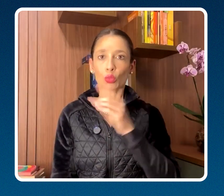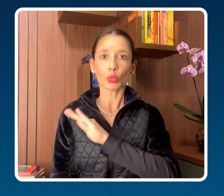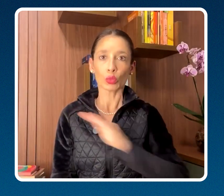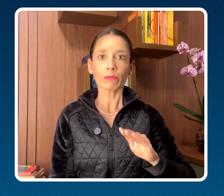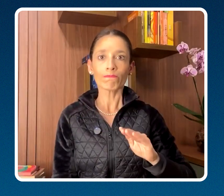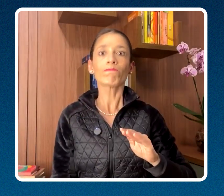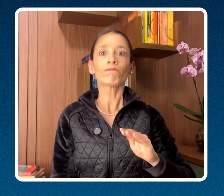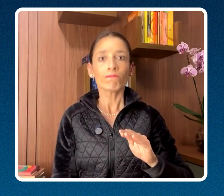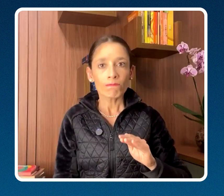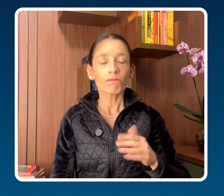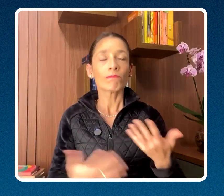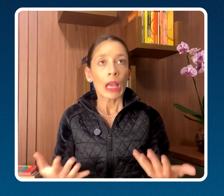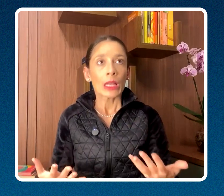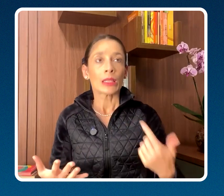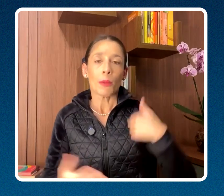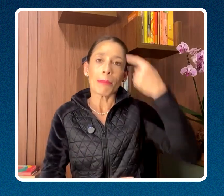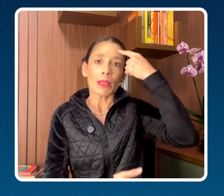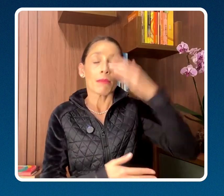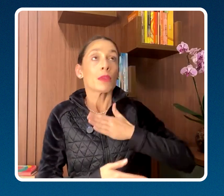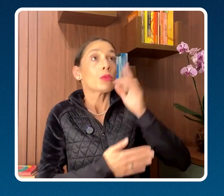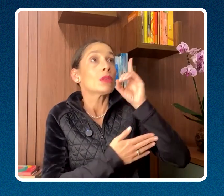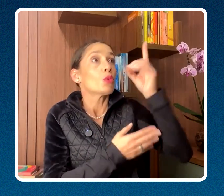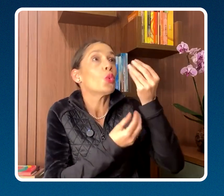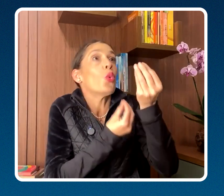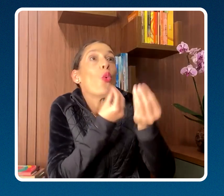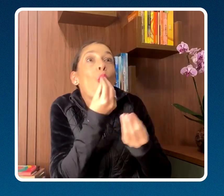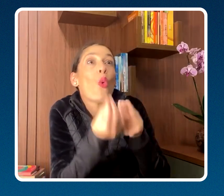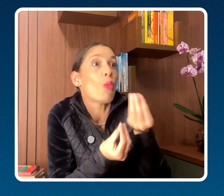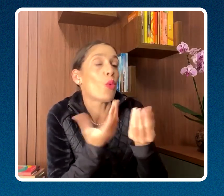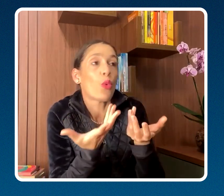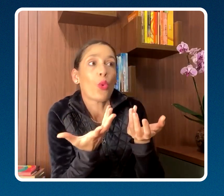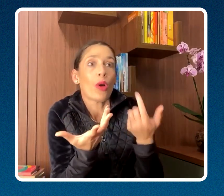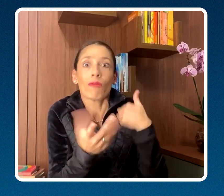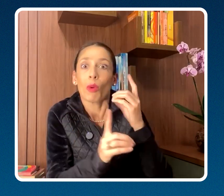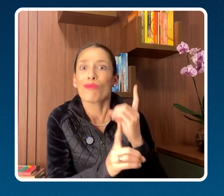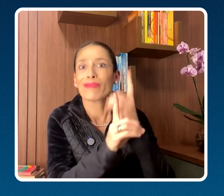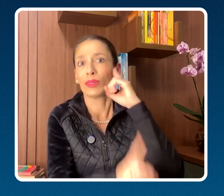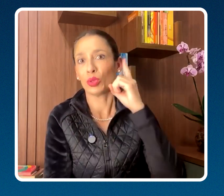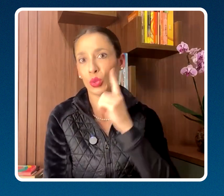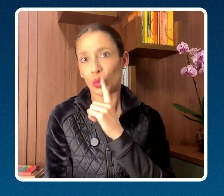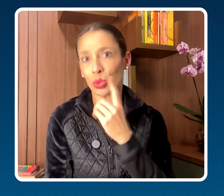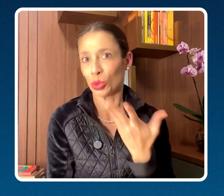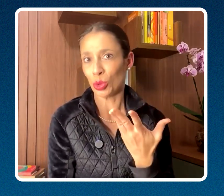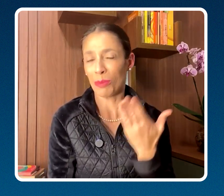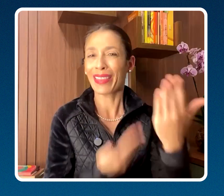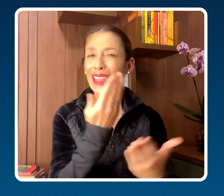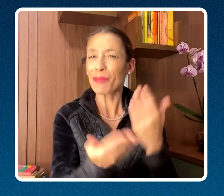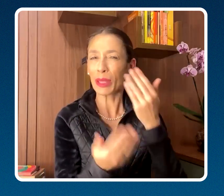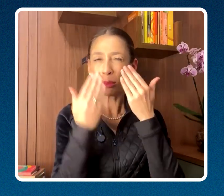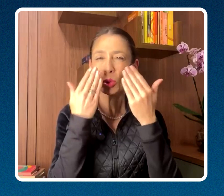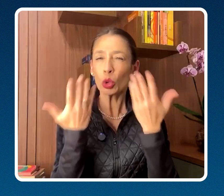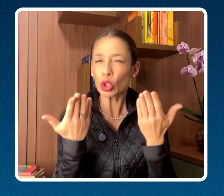dizia, meu Deus, como é que vai ser assim? Como é que eu vou me encontrar com essas pessoas? Mas comecei